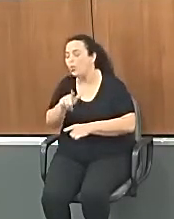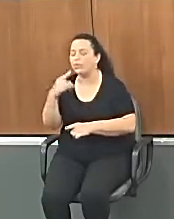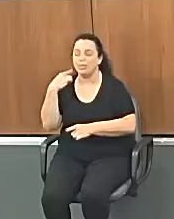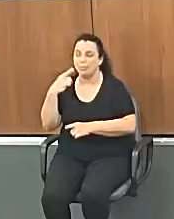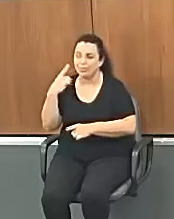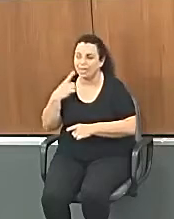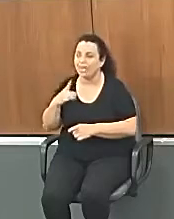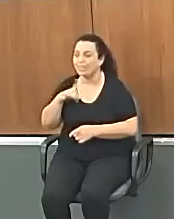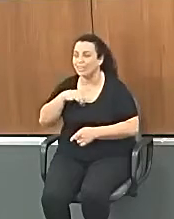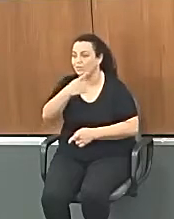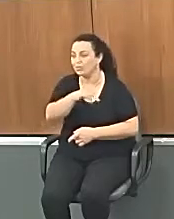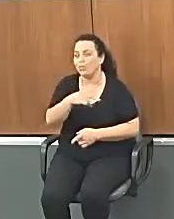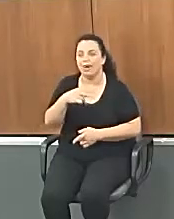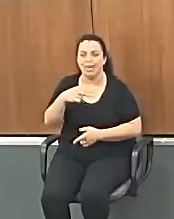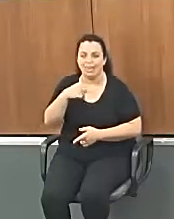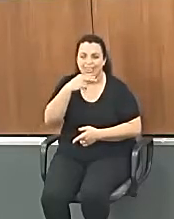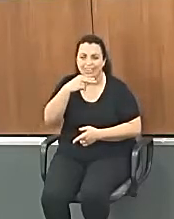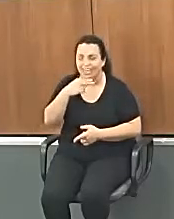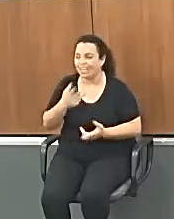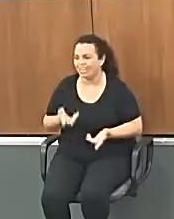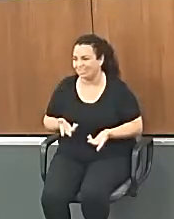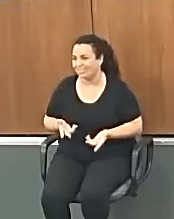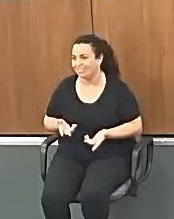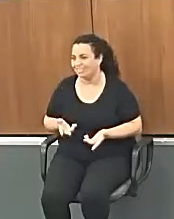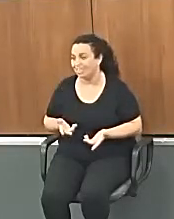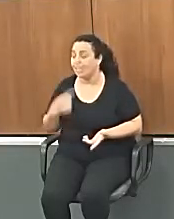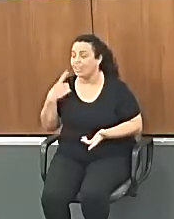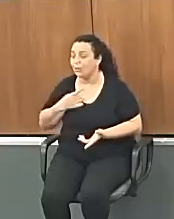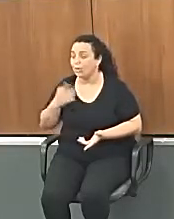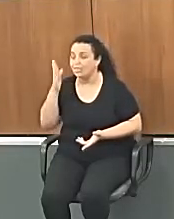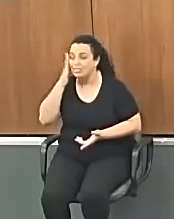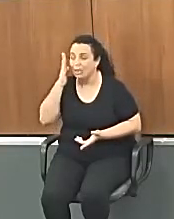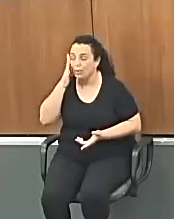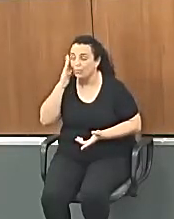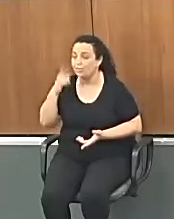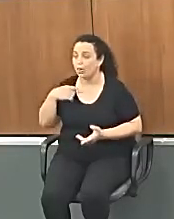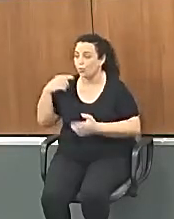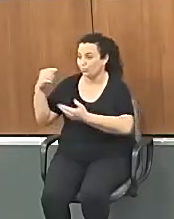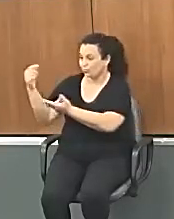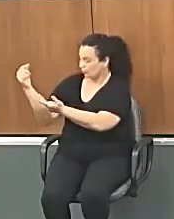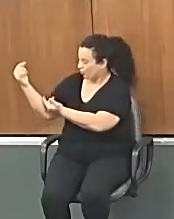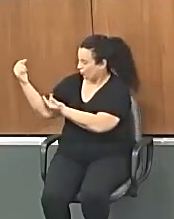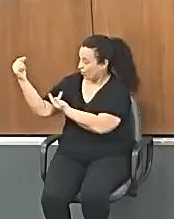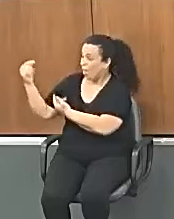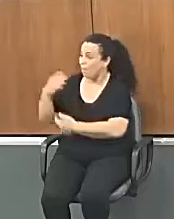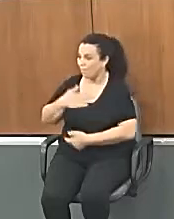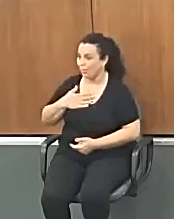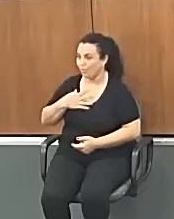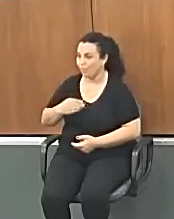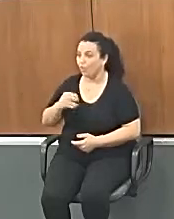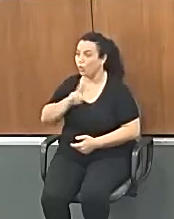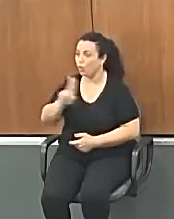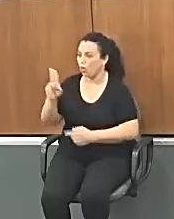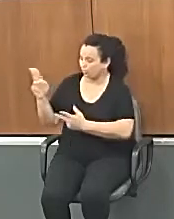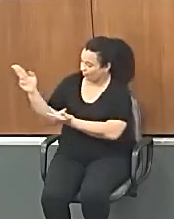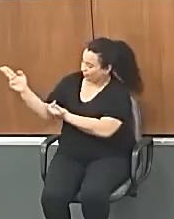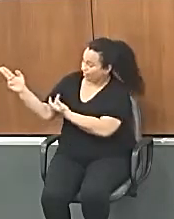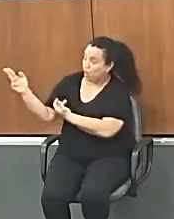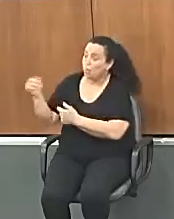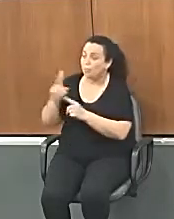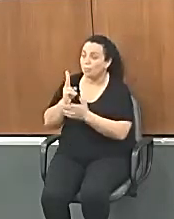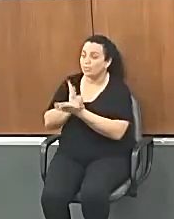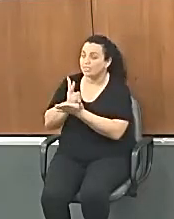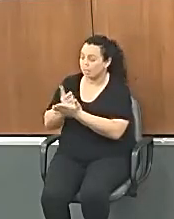na carne o que é isso né eu tatuei o nome do meu filho aqui no brasil gabriel porque óleo todas as vezes que eu